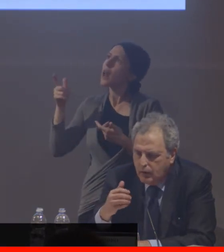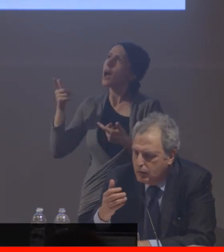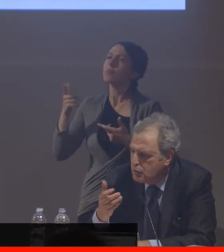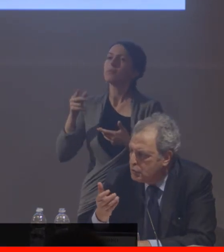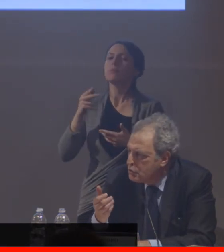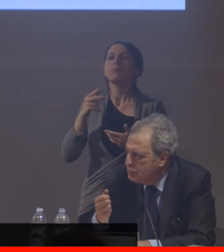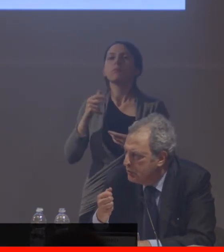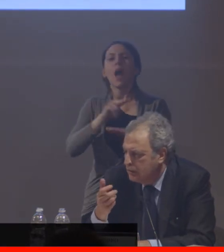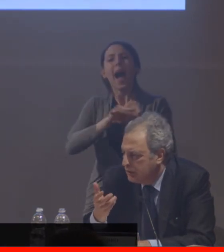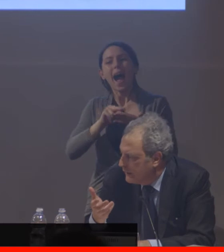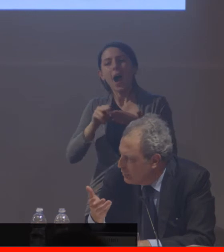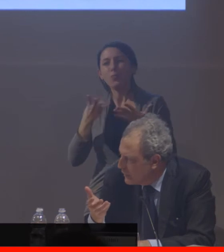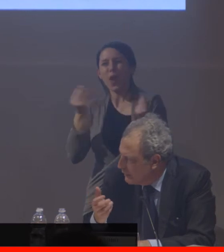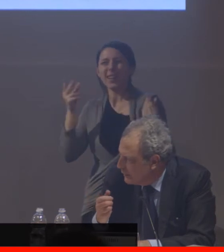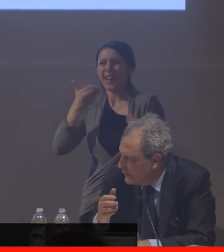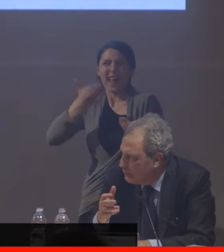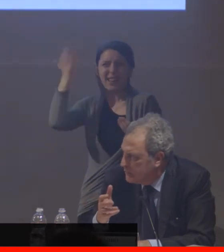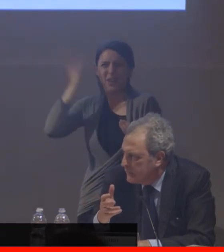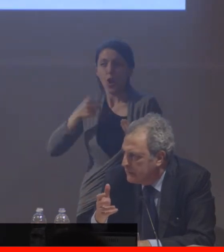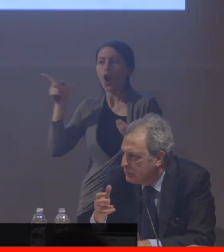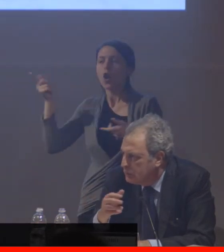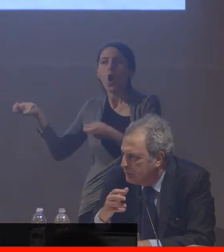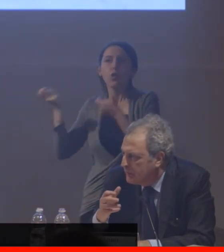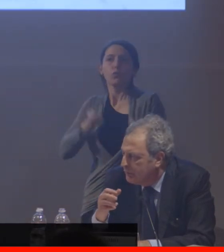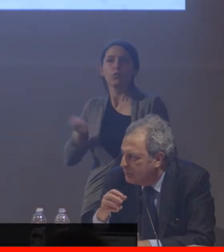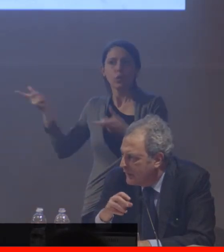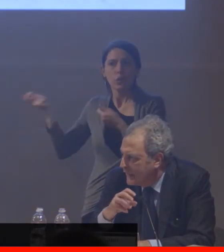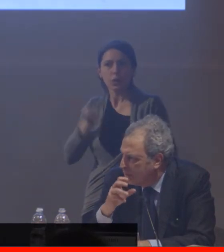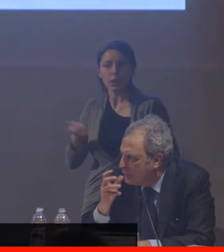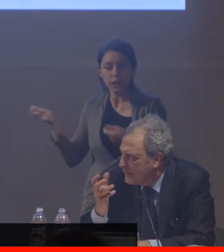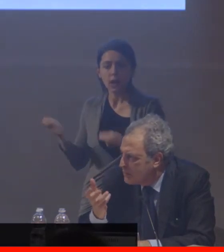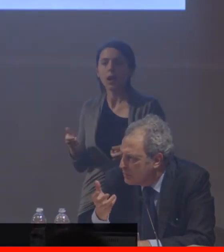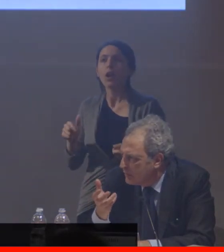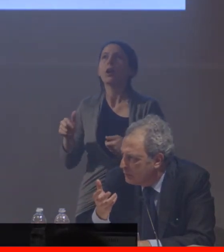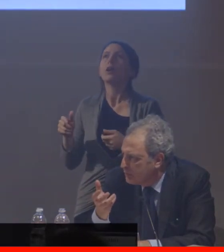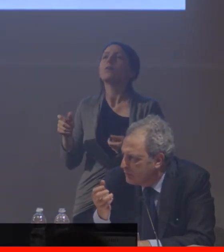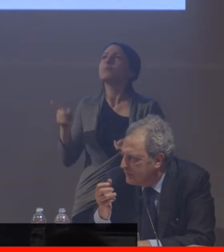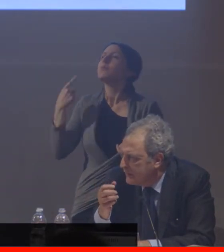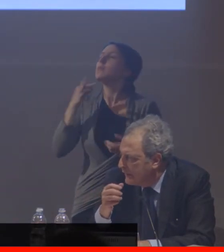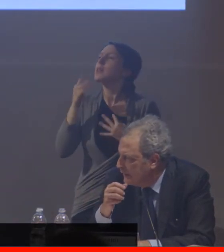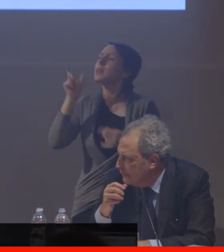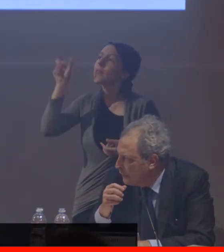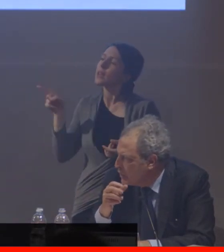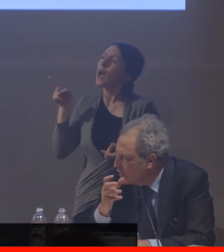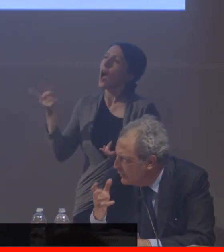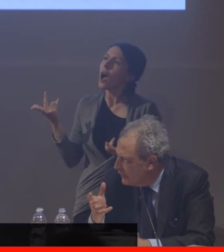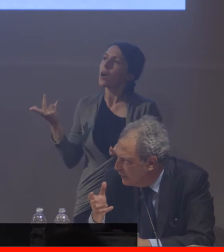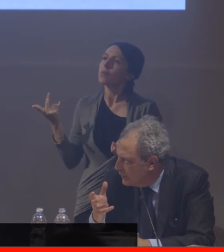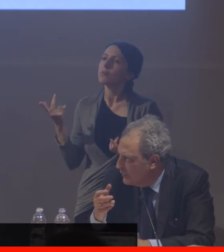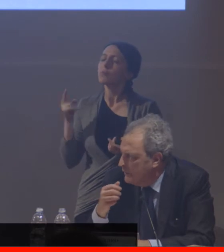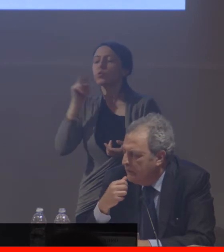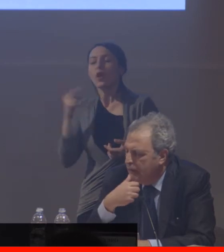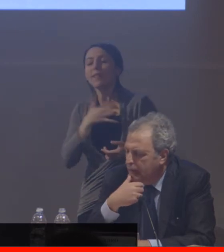se non erano sconosciuti, non erano certamente alla portata di tutti. Quindi ha fatto una grande operazione dal punto di vista